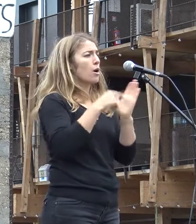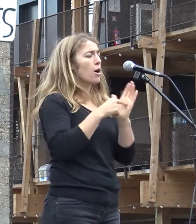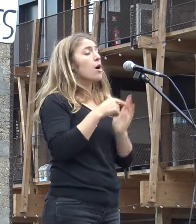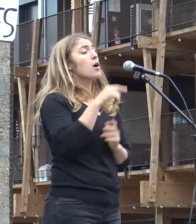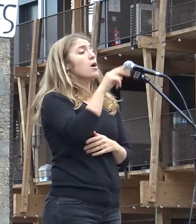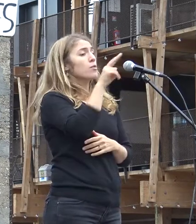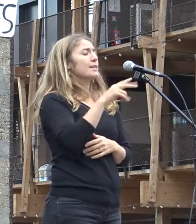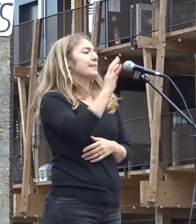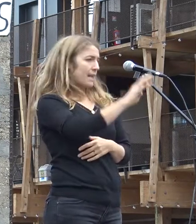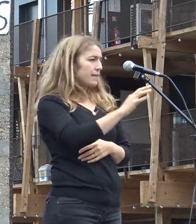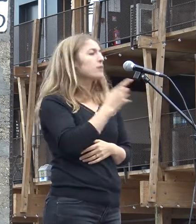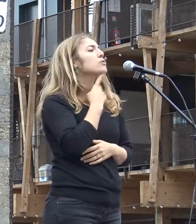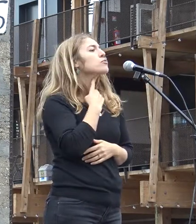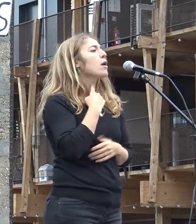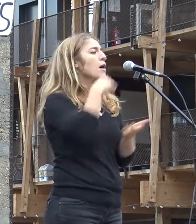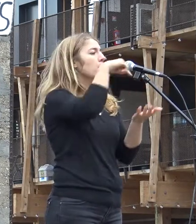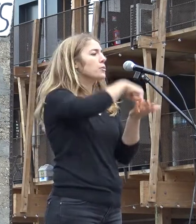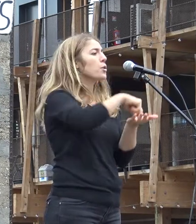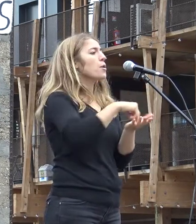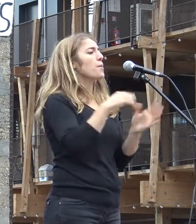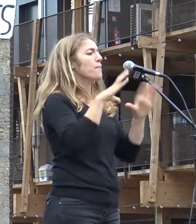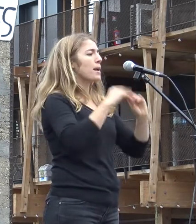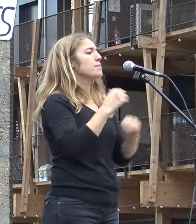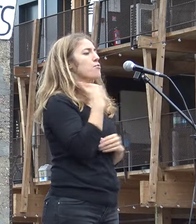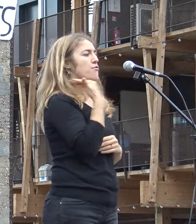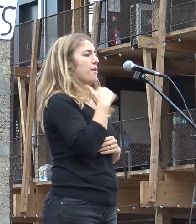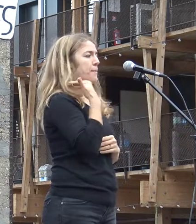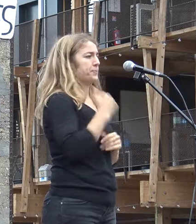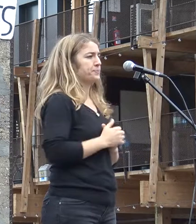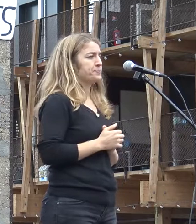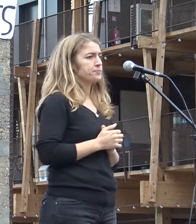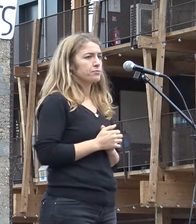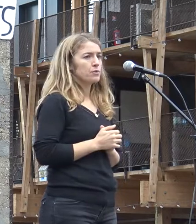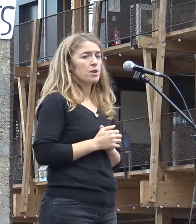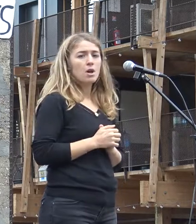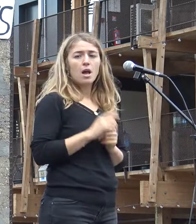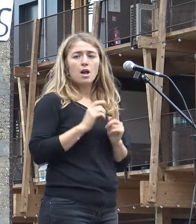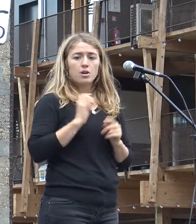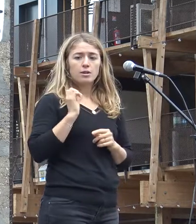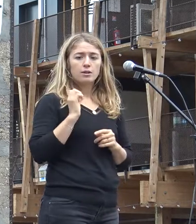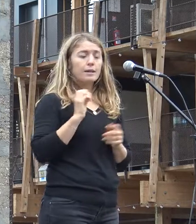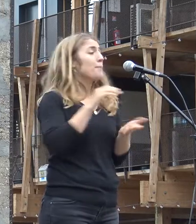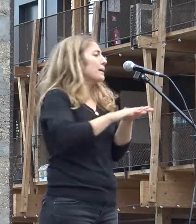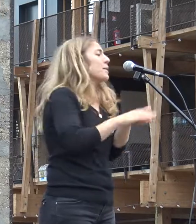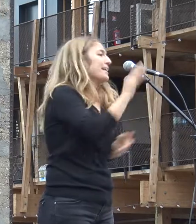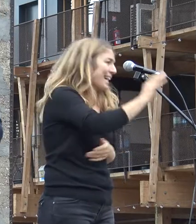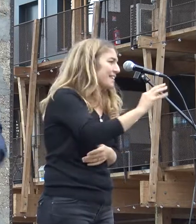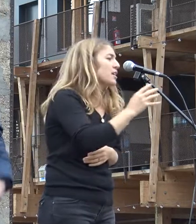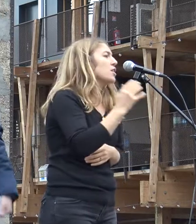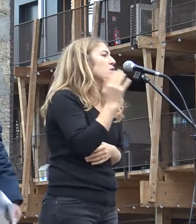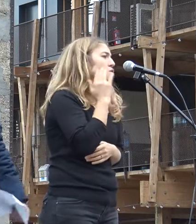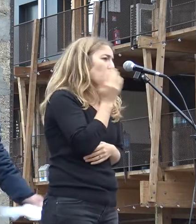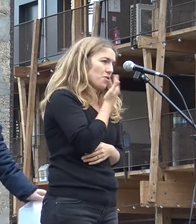vendredi 4 juin, place du Bouffet. Nous sommes tous et toutes, 4 janvier, pardon, place du